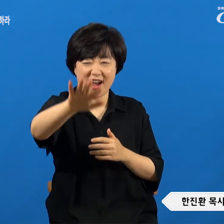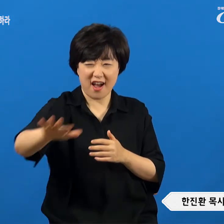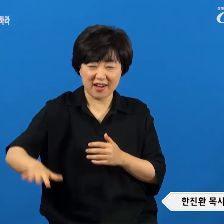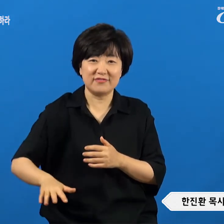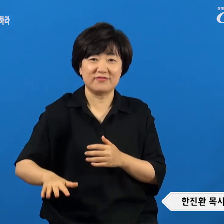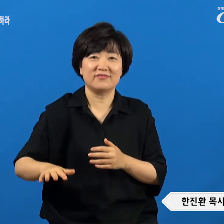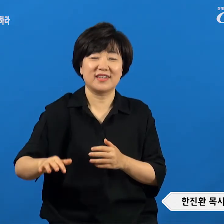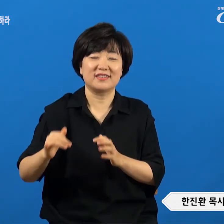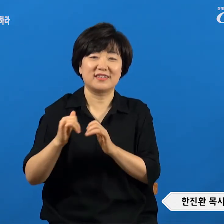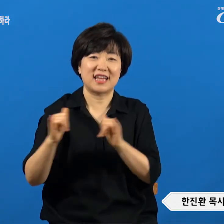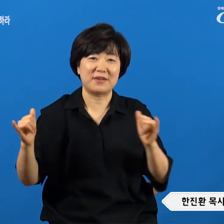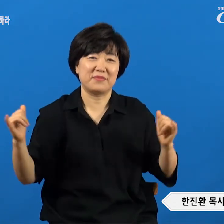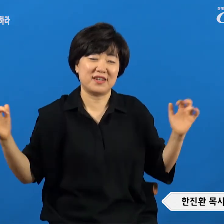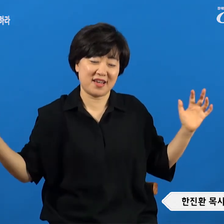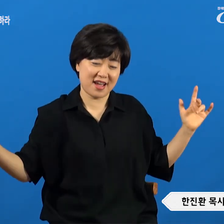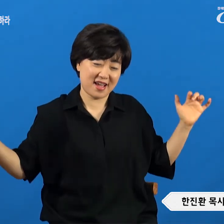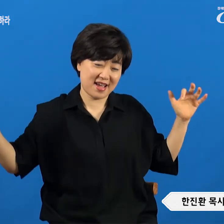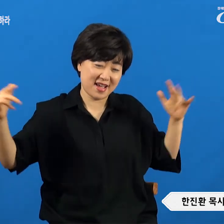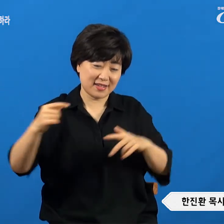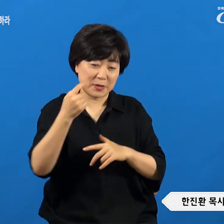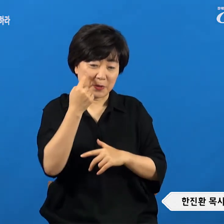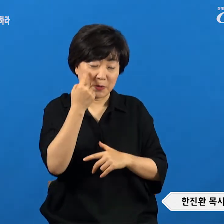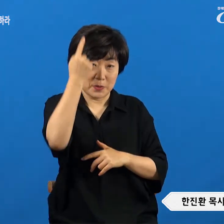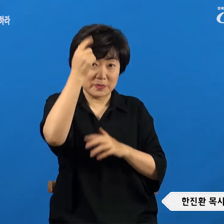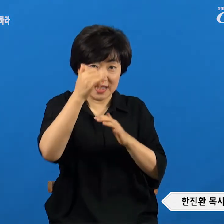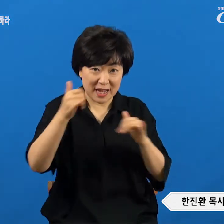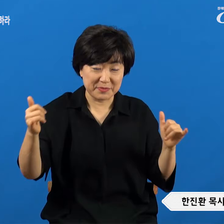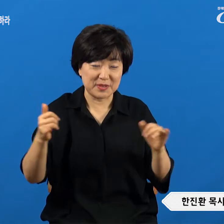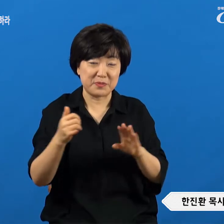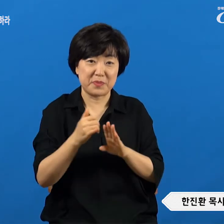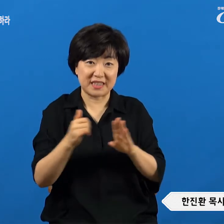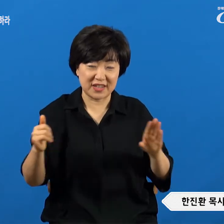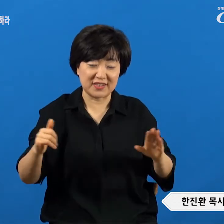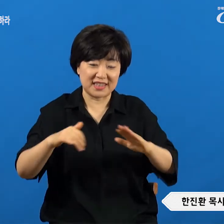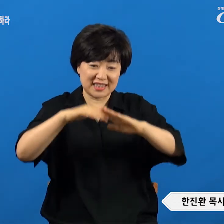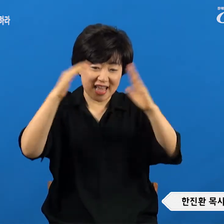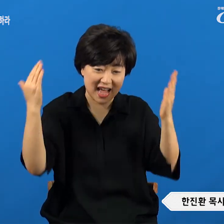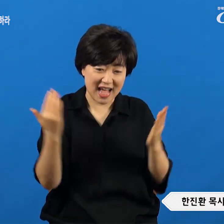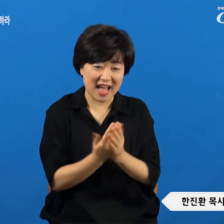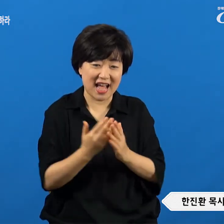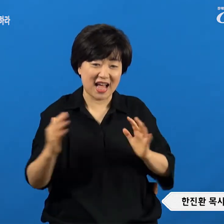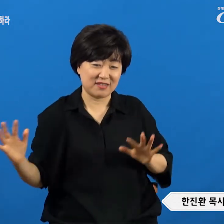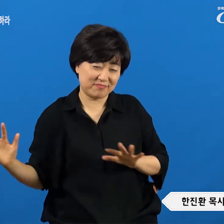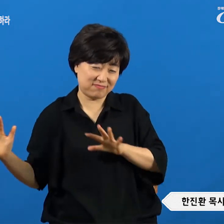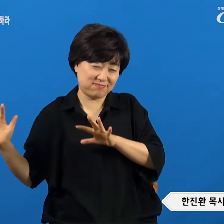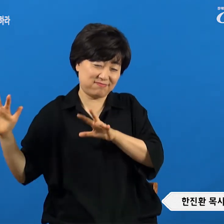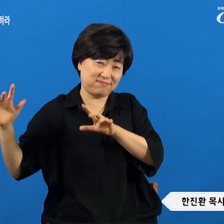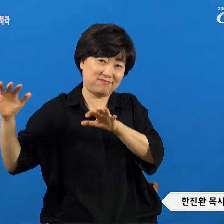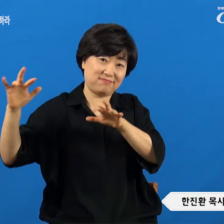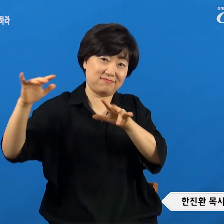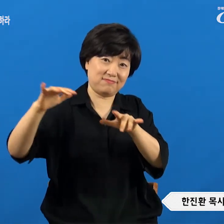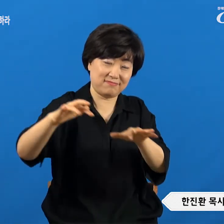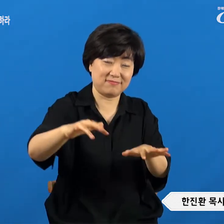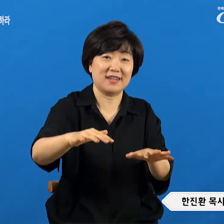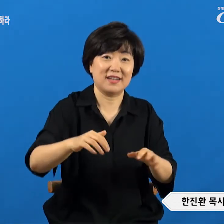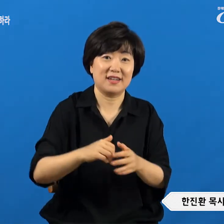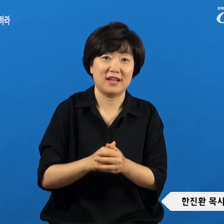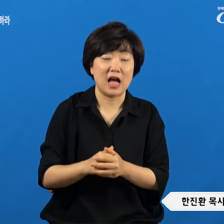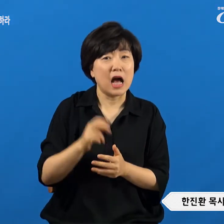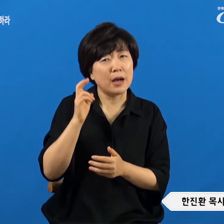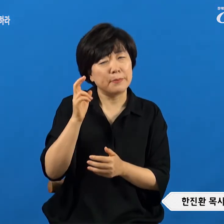고관 대작들이 총출동하고 백성들도 많이 동원이 됐습니다. 학자들은